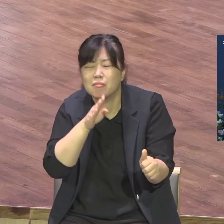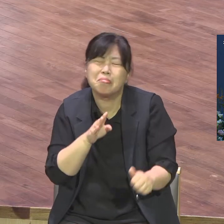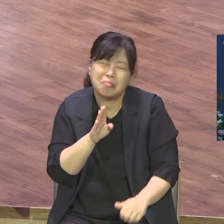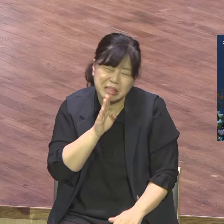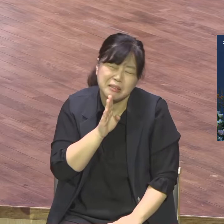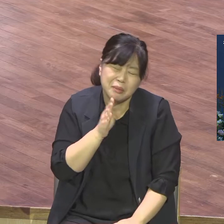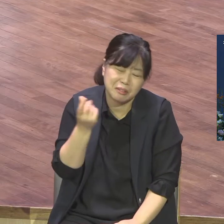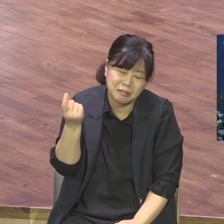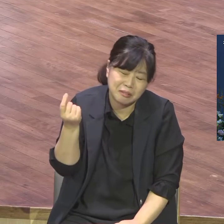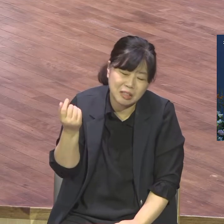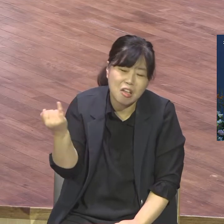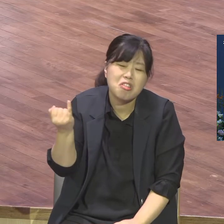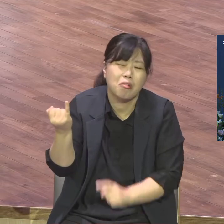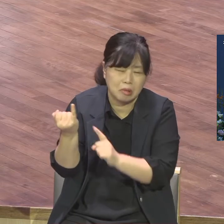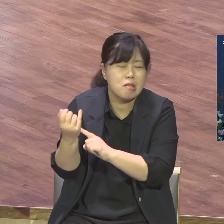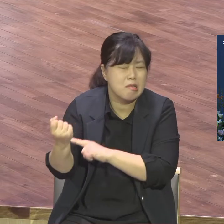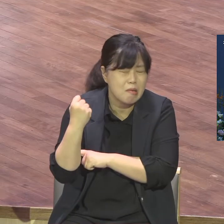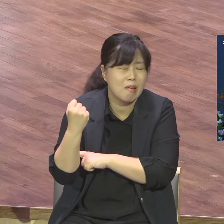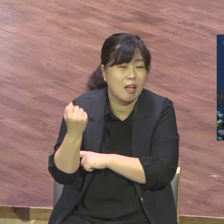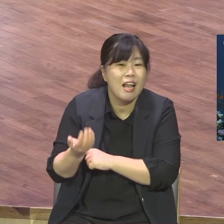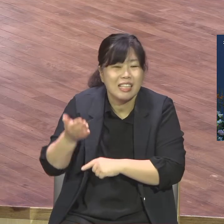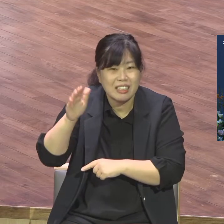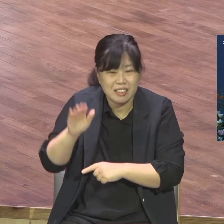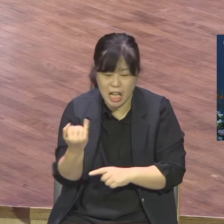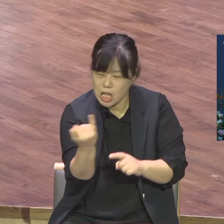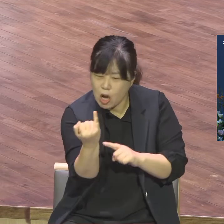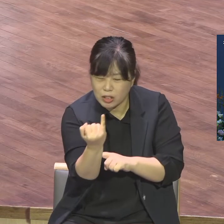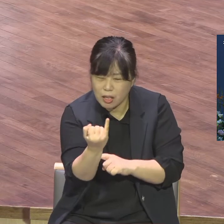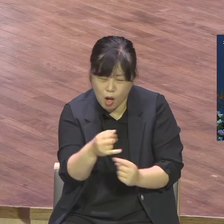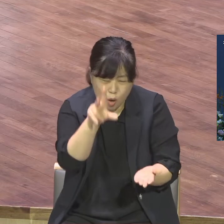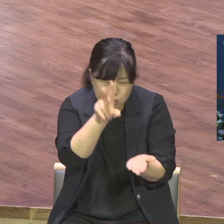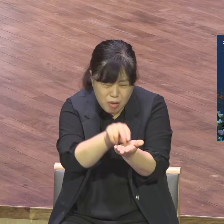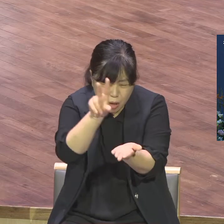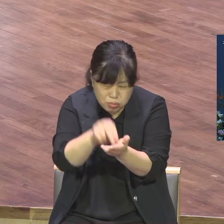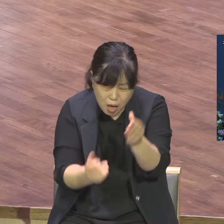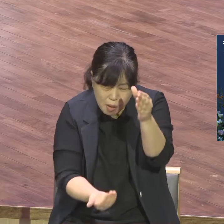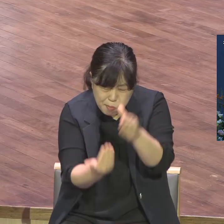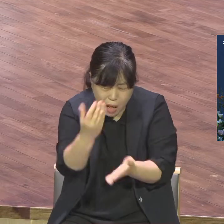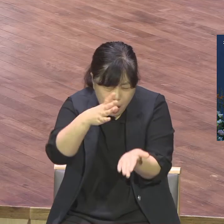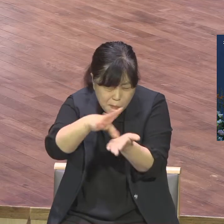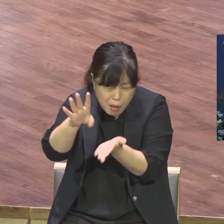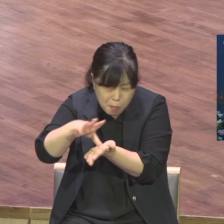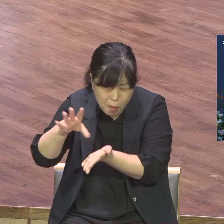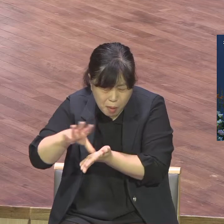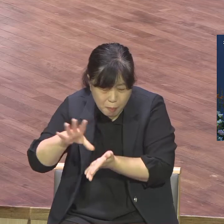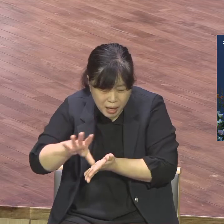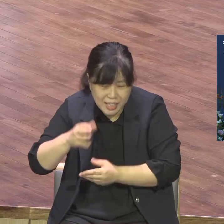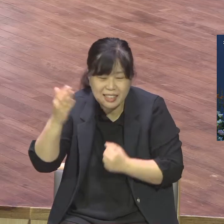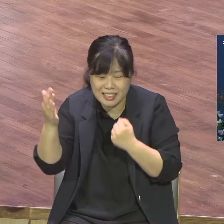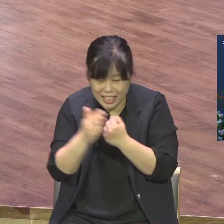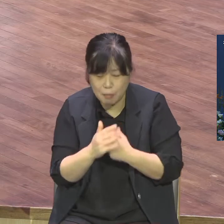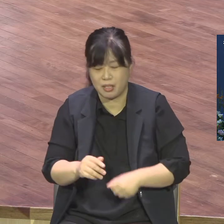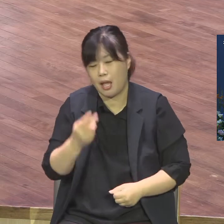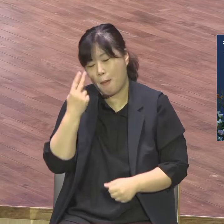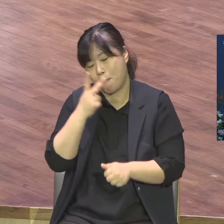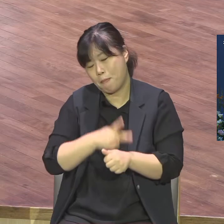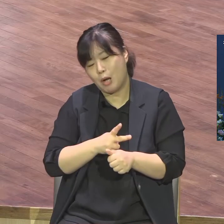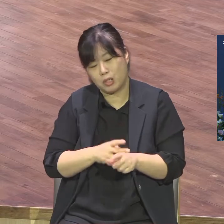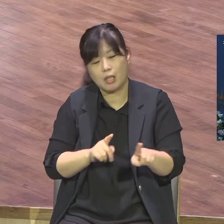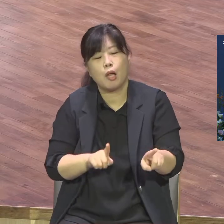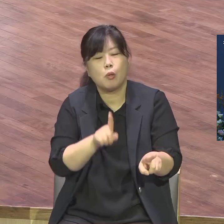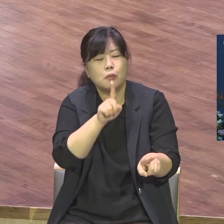그렇습니다. 그런데 문제를 일으키니까 문제가 생긴 거예요. 왜 닿냐? 그 당시 고린도 교회 방언 예언